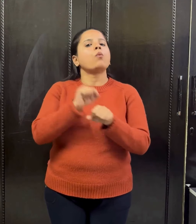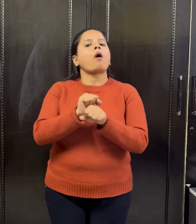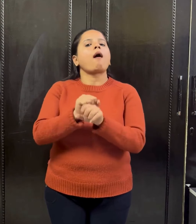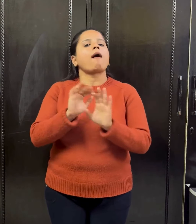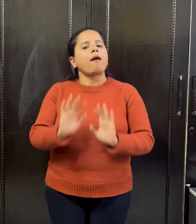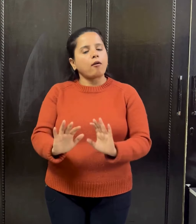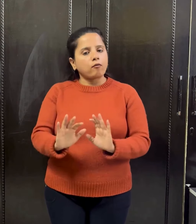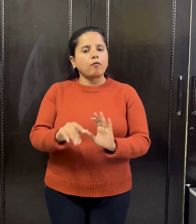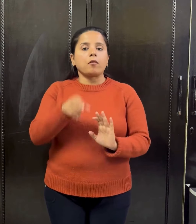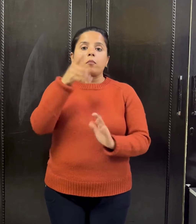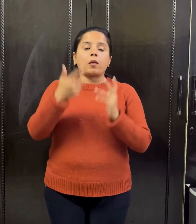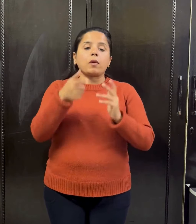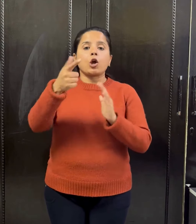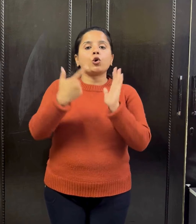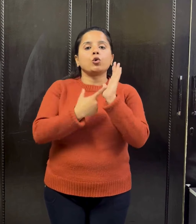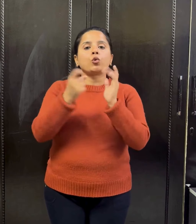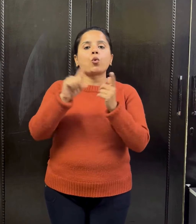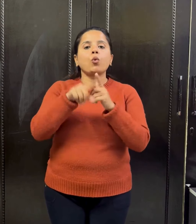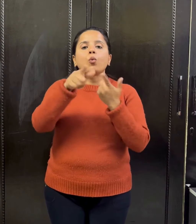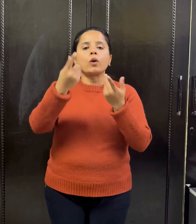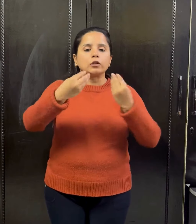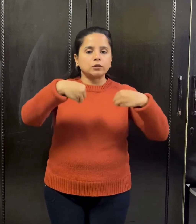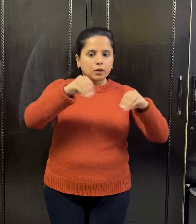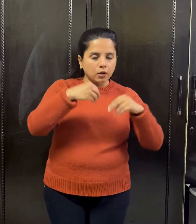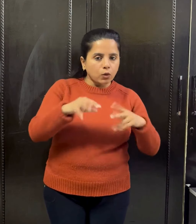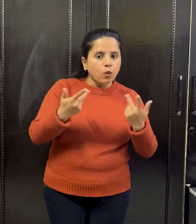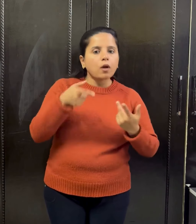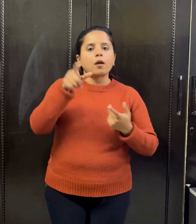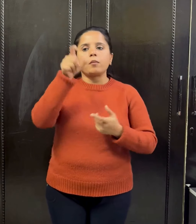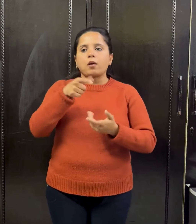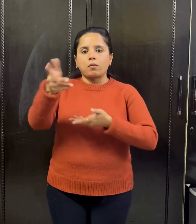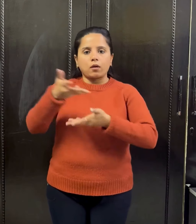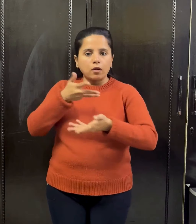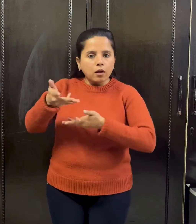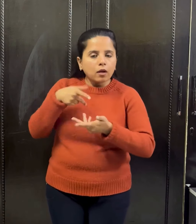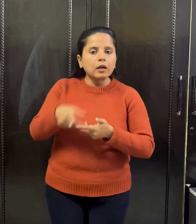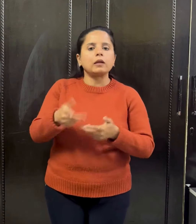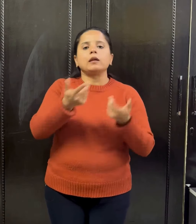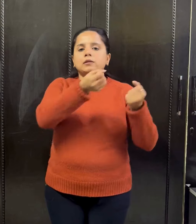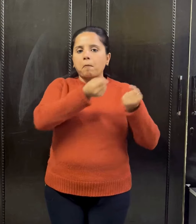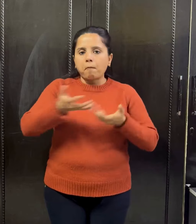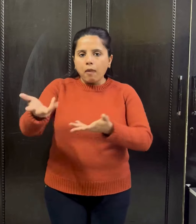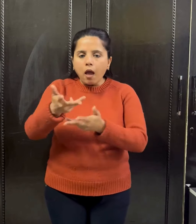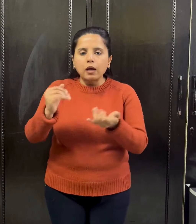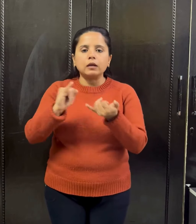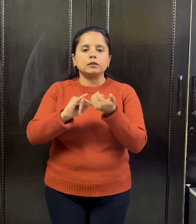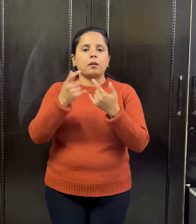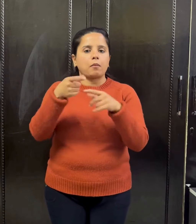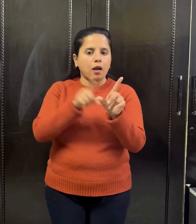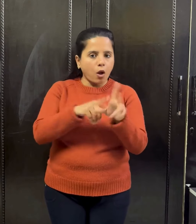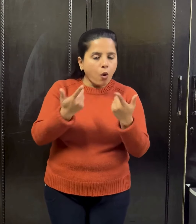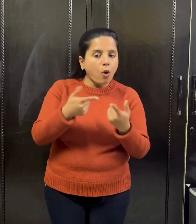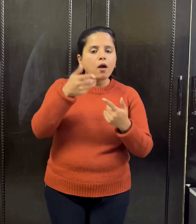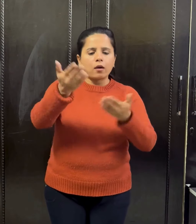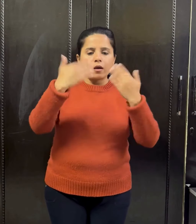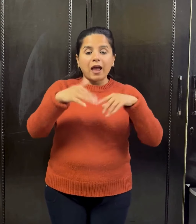रोल डिस्ट्रीब्यूटर्स और रिटेलर्स के साथ सप्लाई कोऑर्डिनेशन और अचीवमेंट में आप मेंशन कर सकते